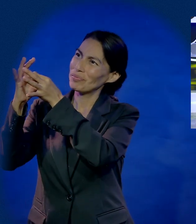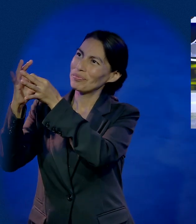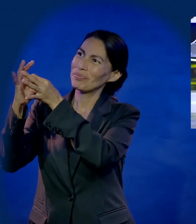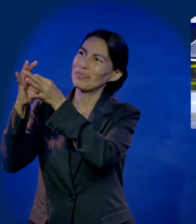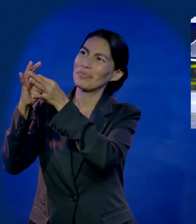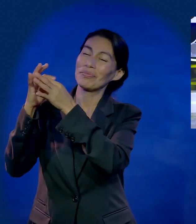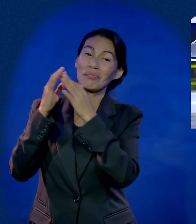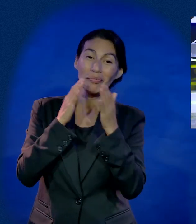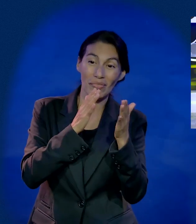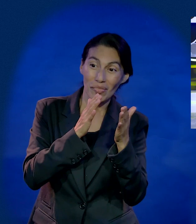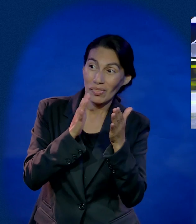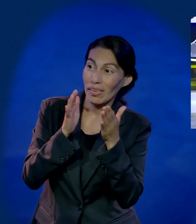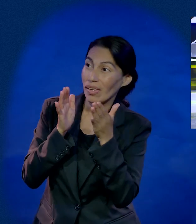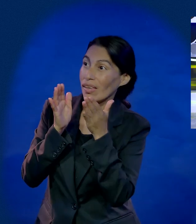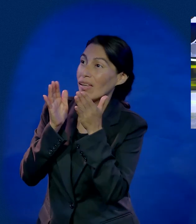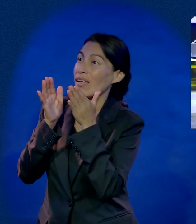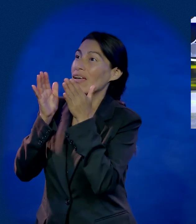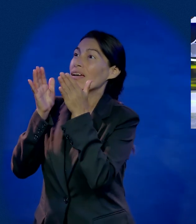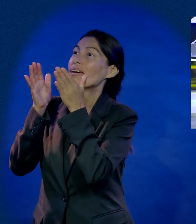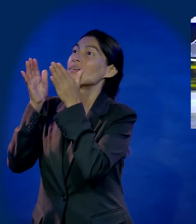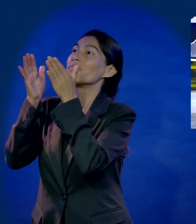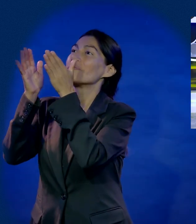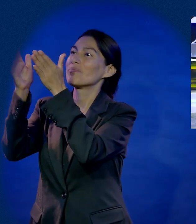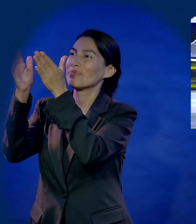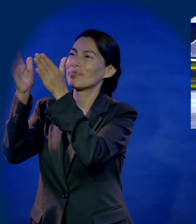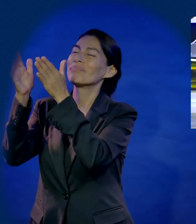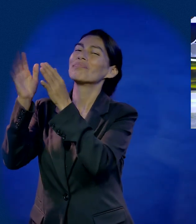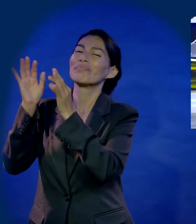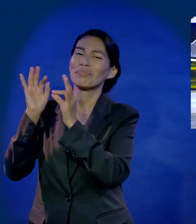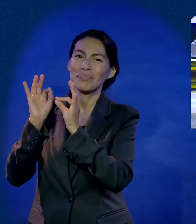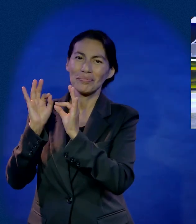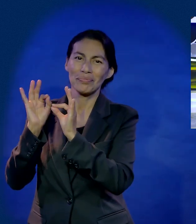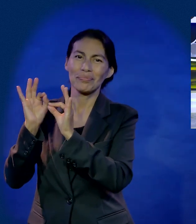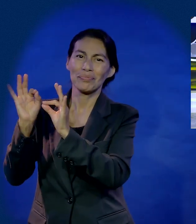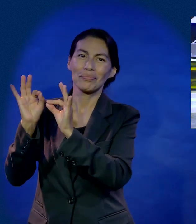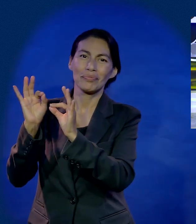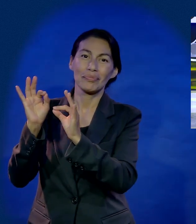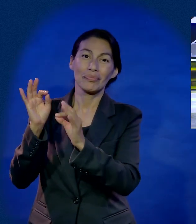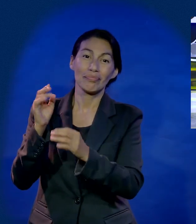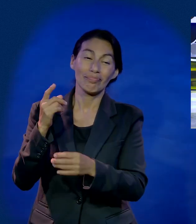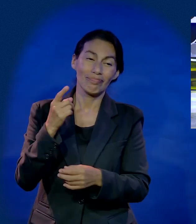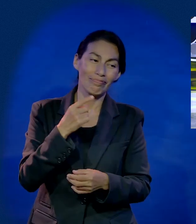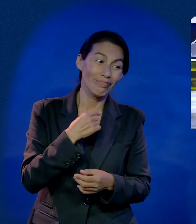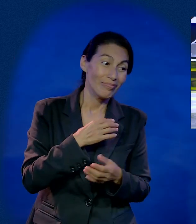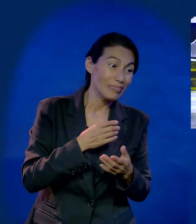Es tiempo de volver a Canaán.